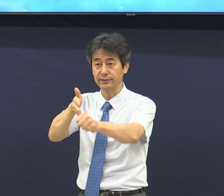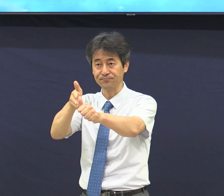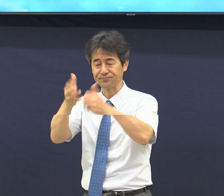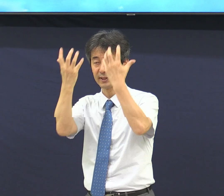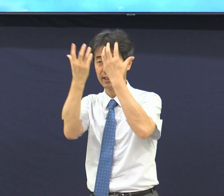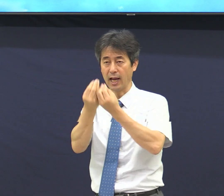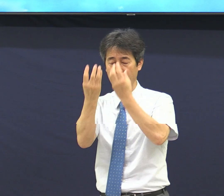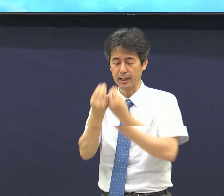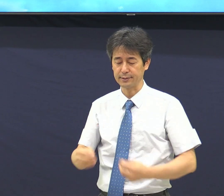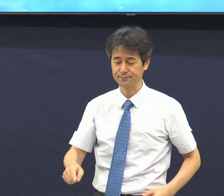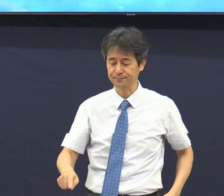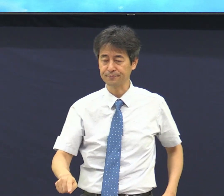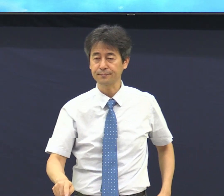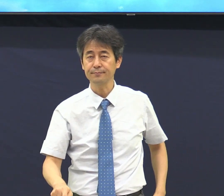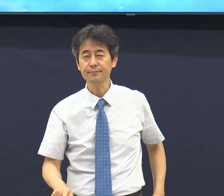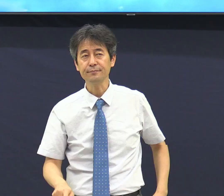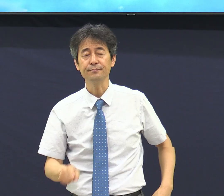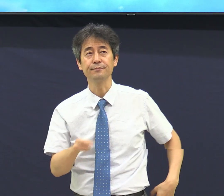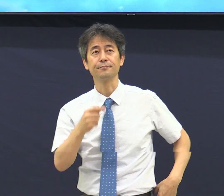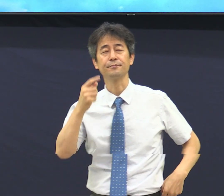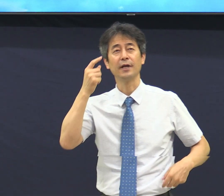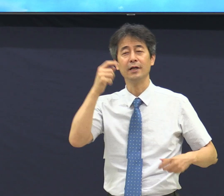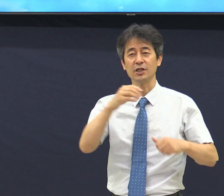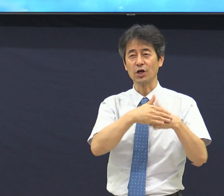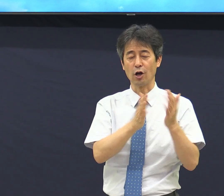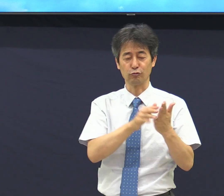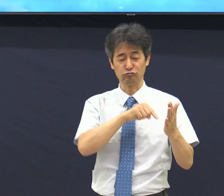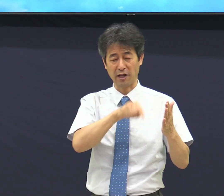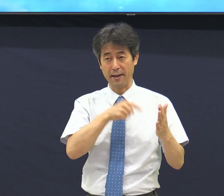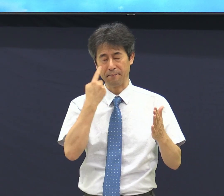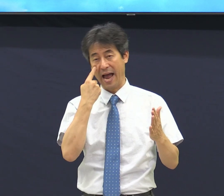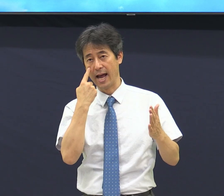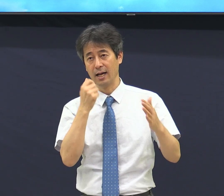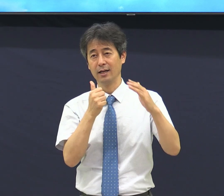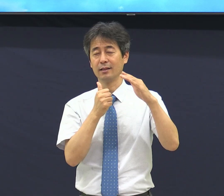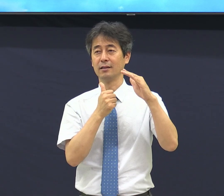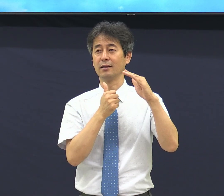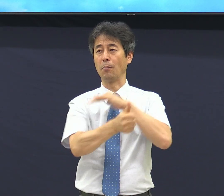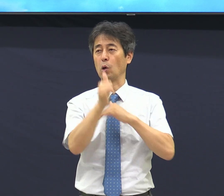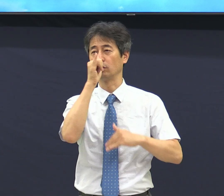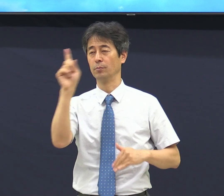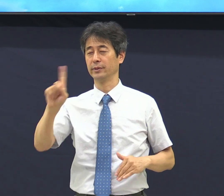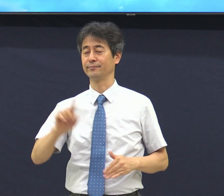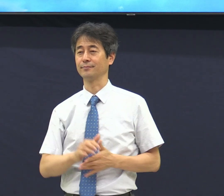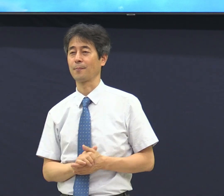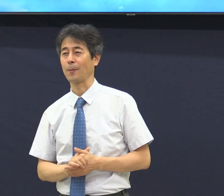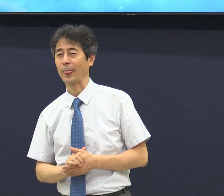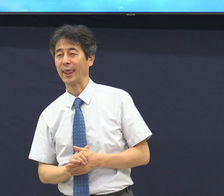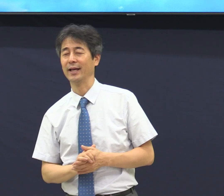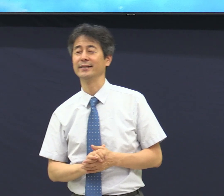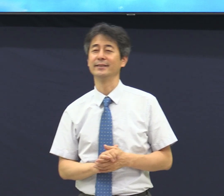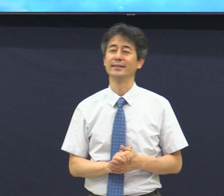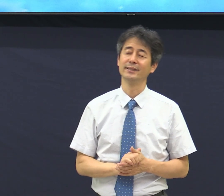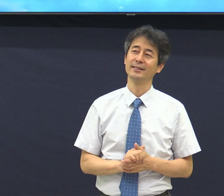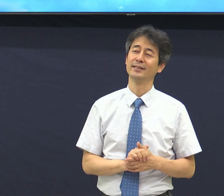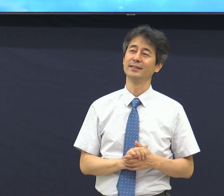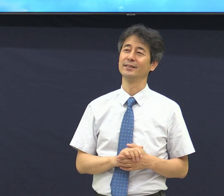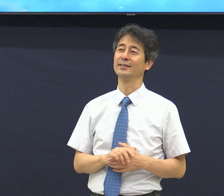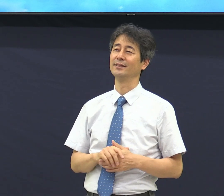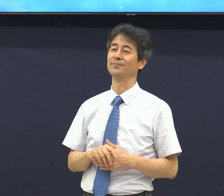세 번째로 말씀드렸던 것처럼 악을 이용하여 선을 이끌어 주신다라고 말씀하고 있는데 성경에 나와 있는 대표적인 말씀이 있습니다.